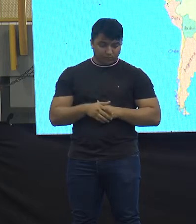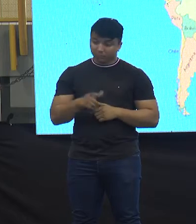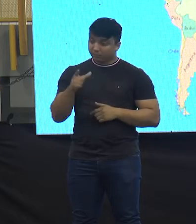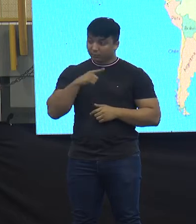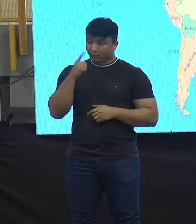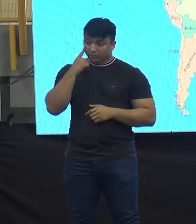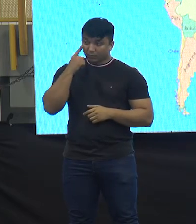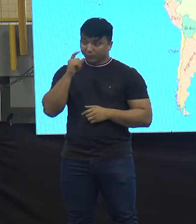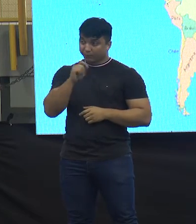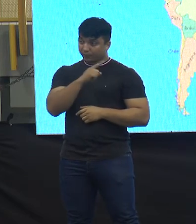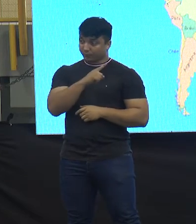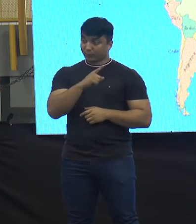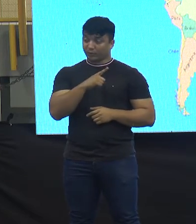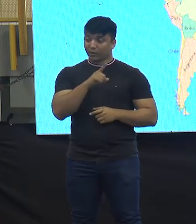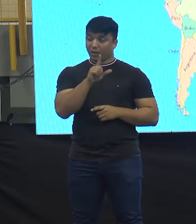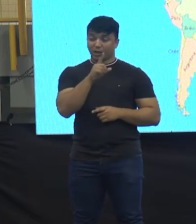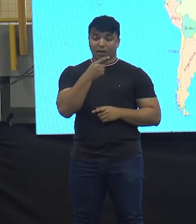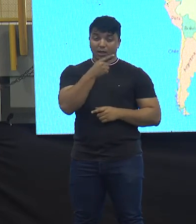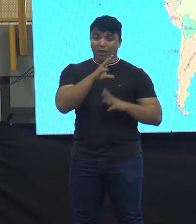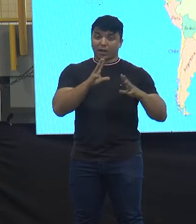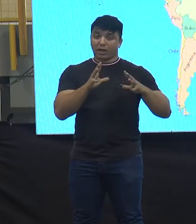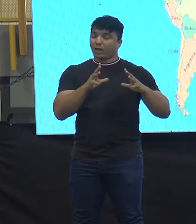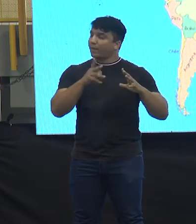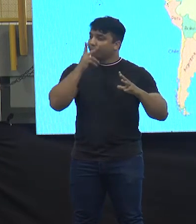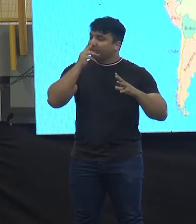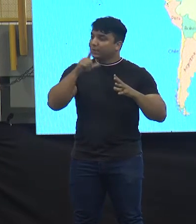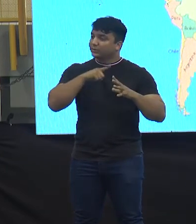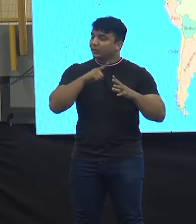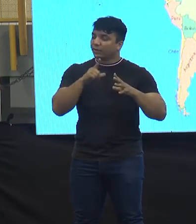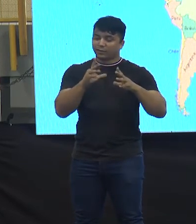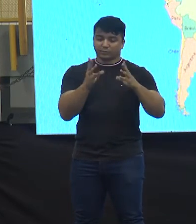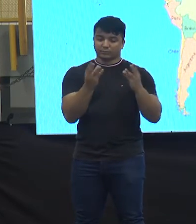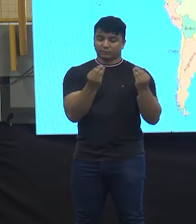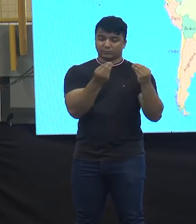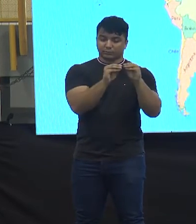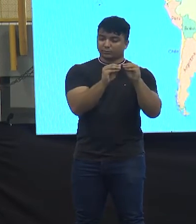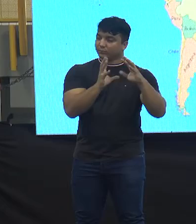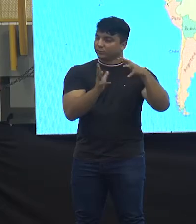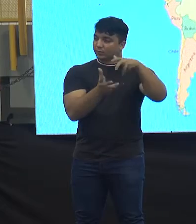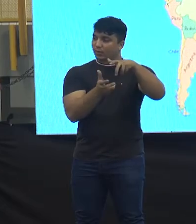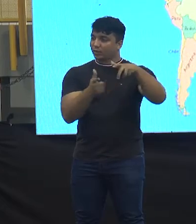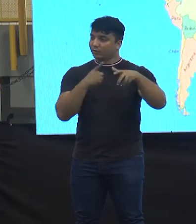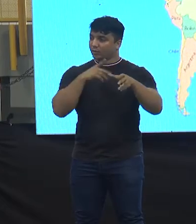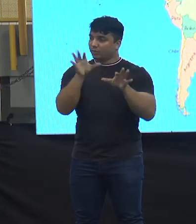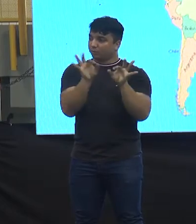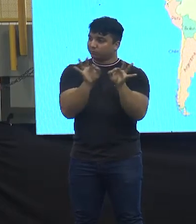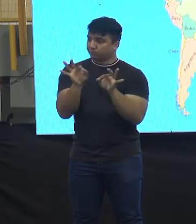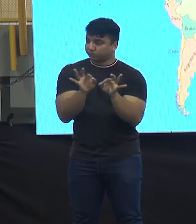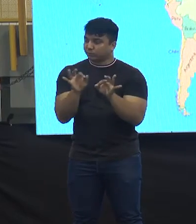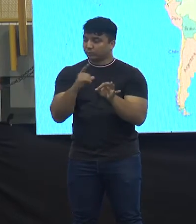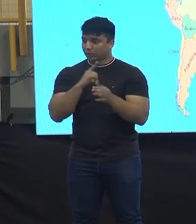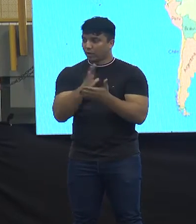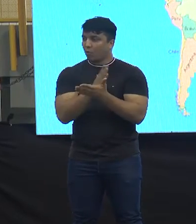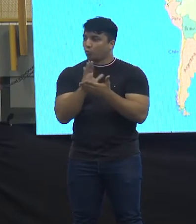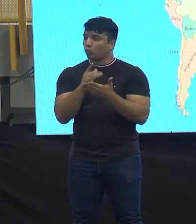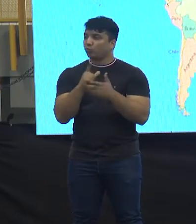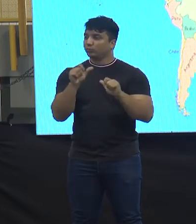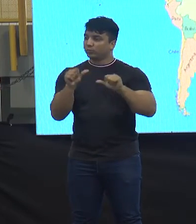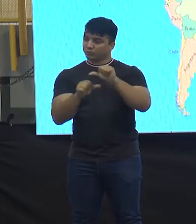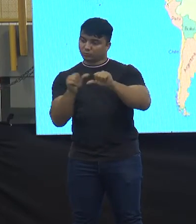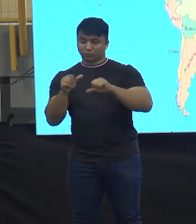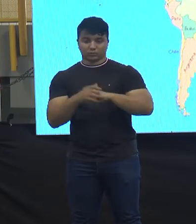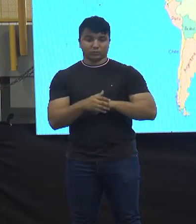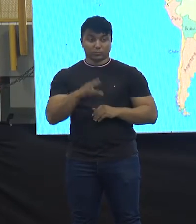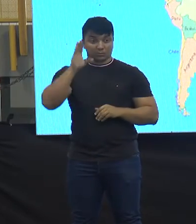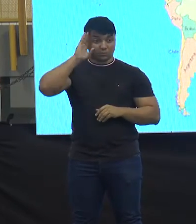pega essa forma da Terra, corta e joga no plano, vai ter deformidade. Principalmente em